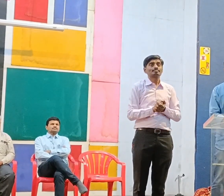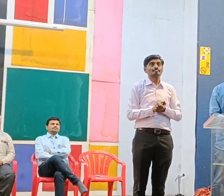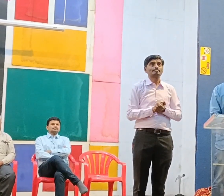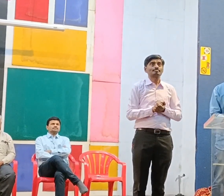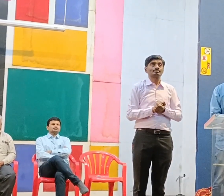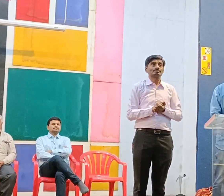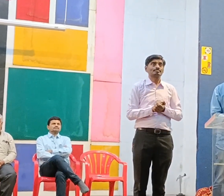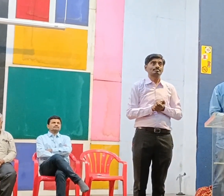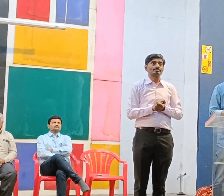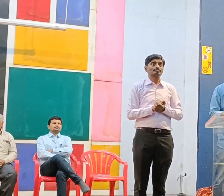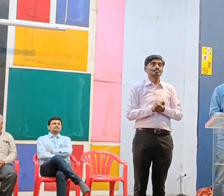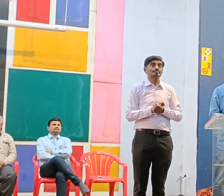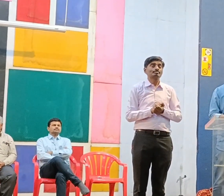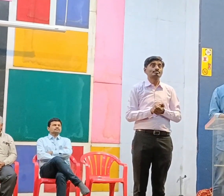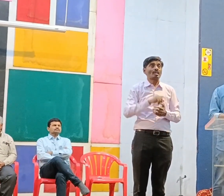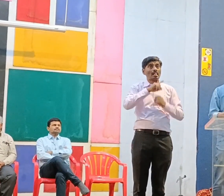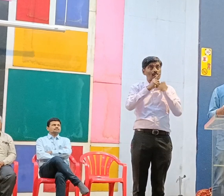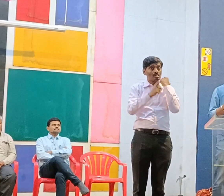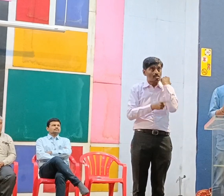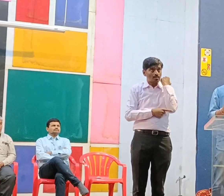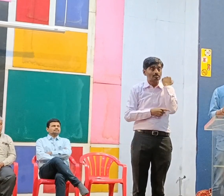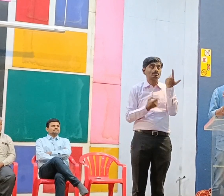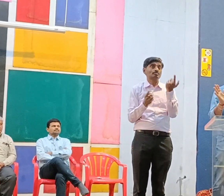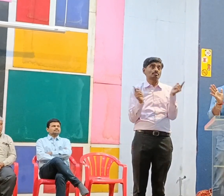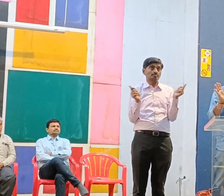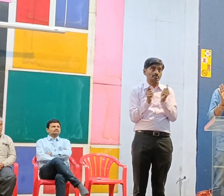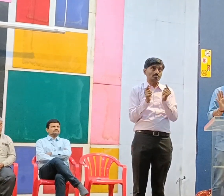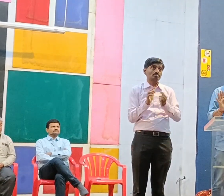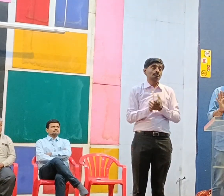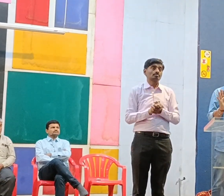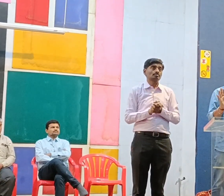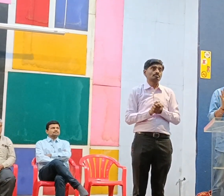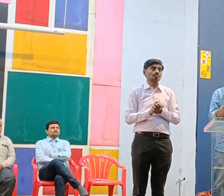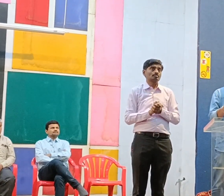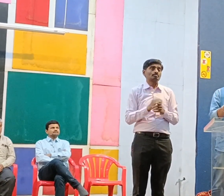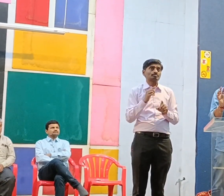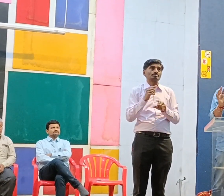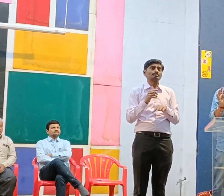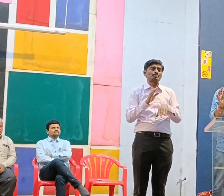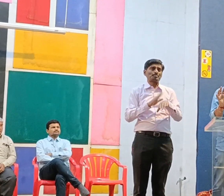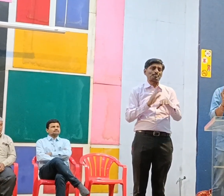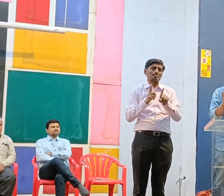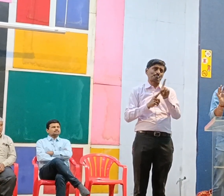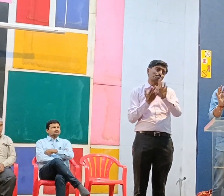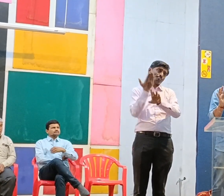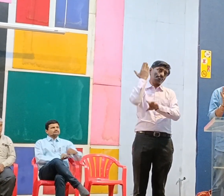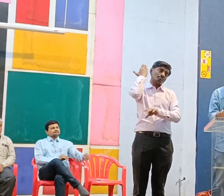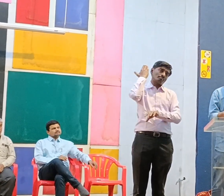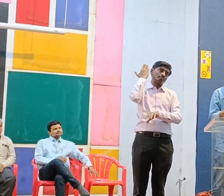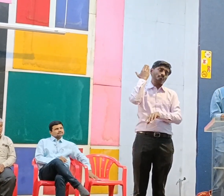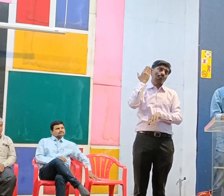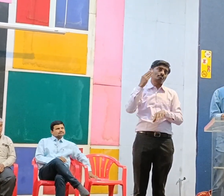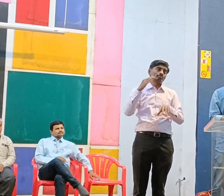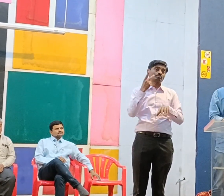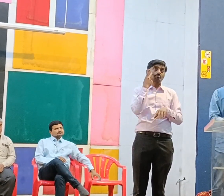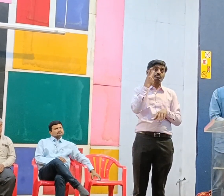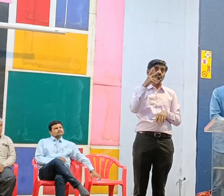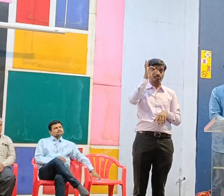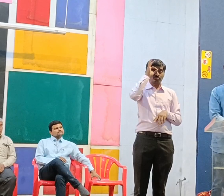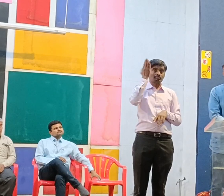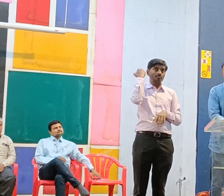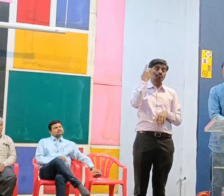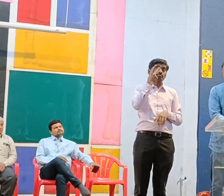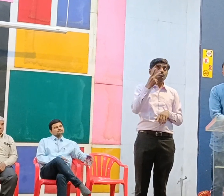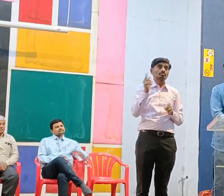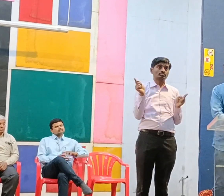છે. અંતે એક ઘણા વર્ષો પહેલા ટીવી પર જે જોયેલો દ્રશ્ય છે એનાથી વાતની